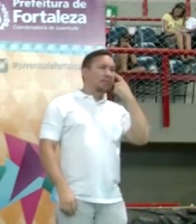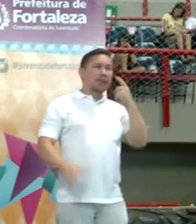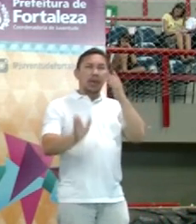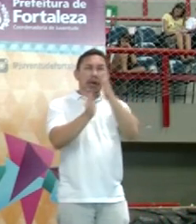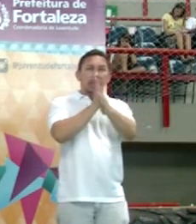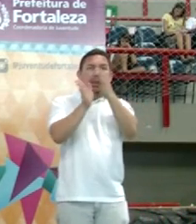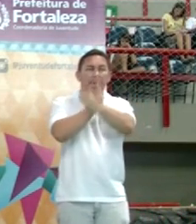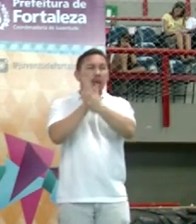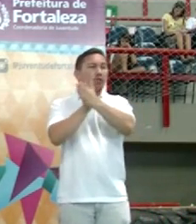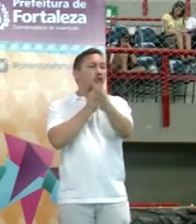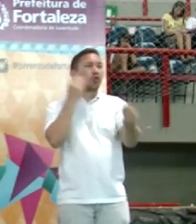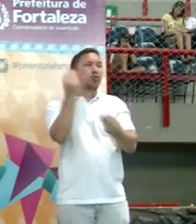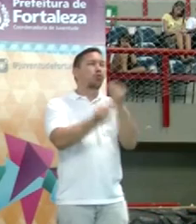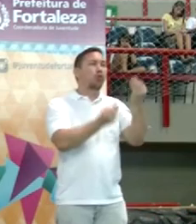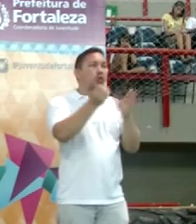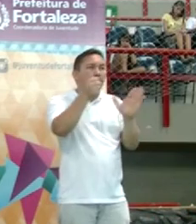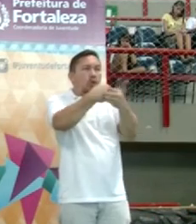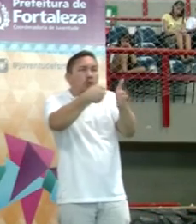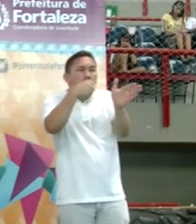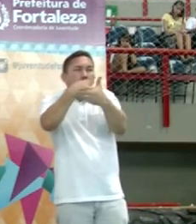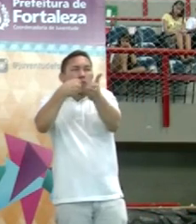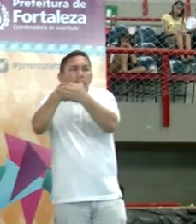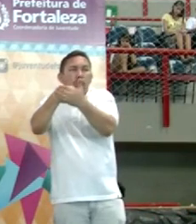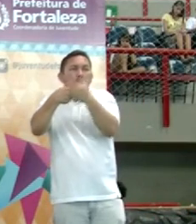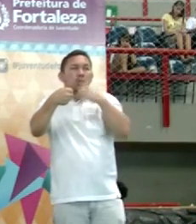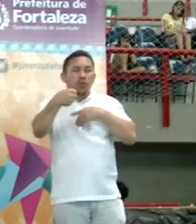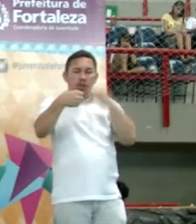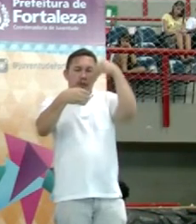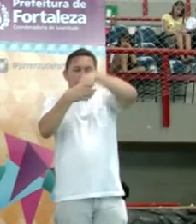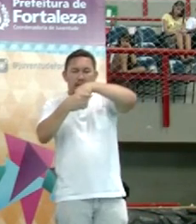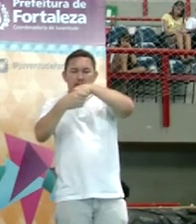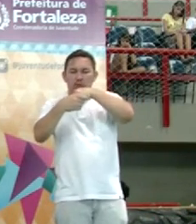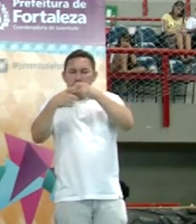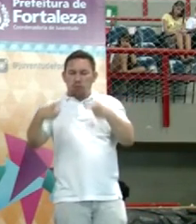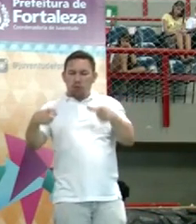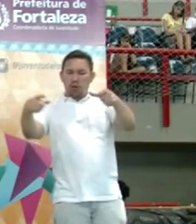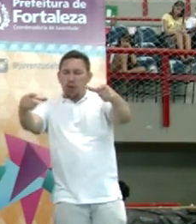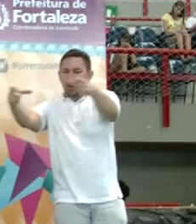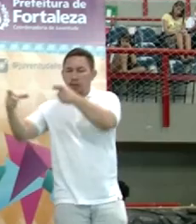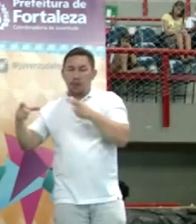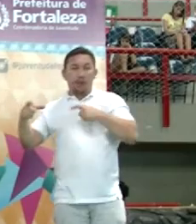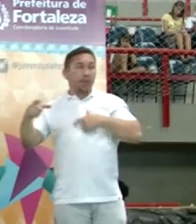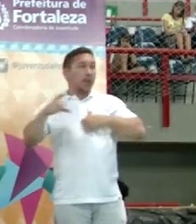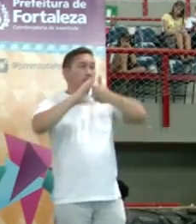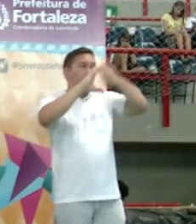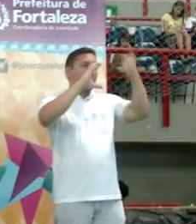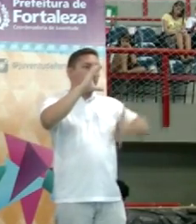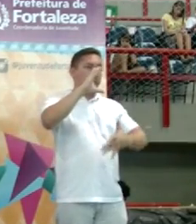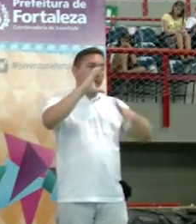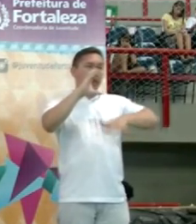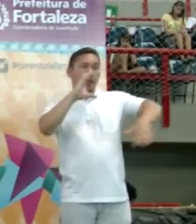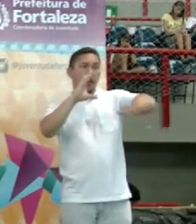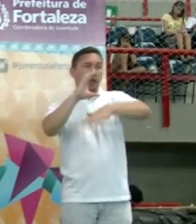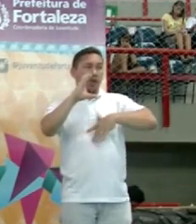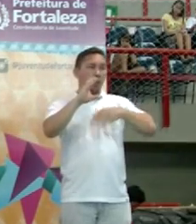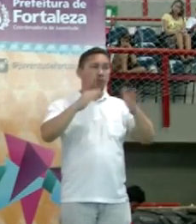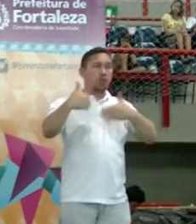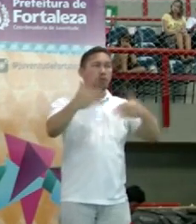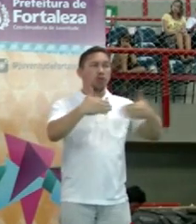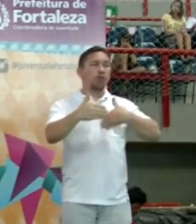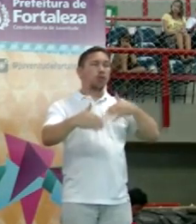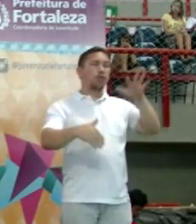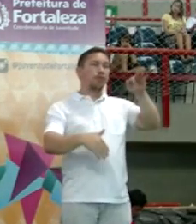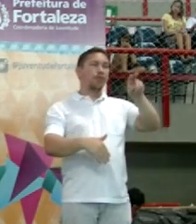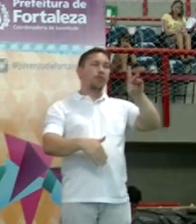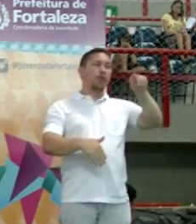fugir dessa invasão, se escondendo dentro de domínios. Uma das primeiras características do modo de produção feudal